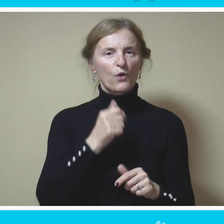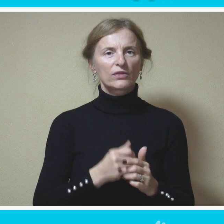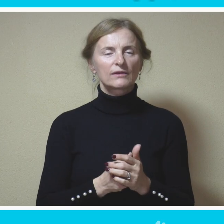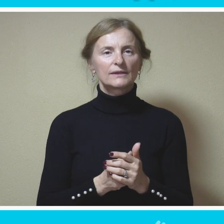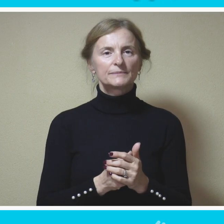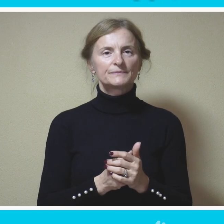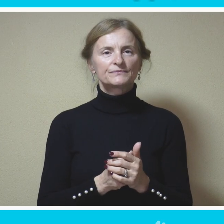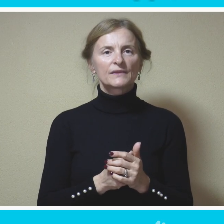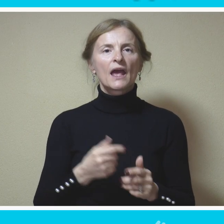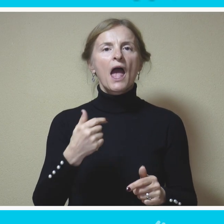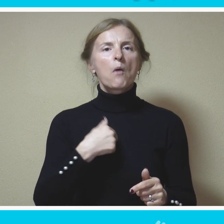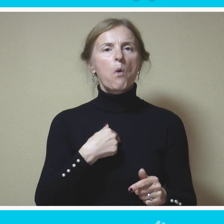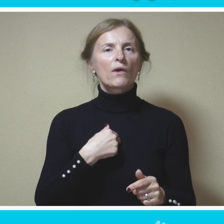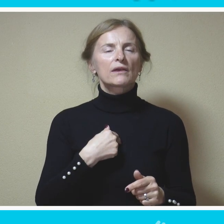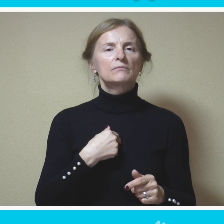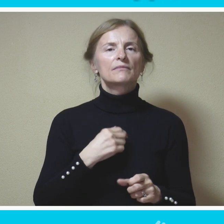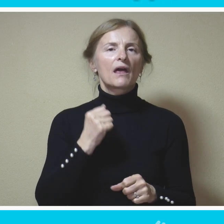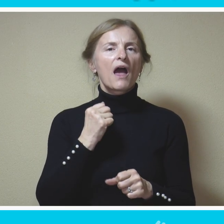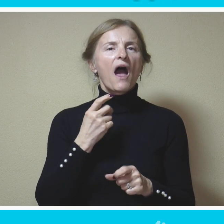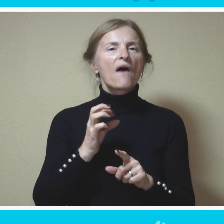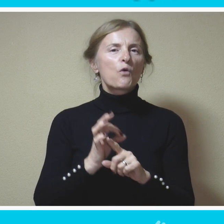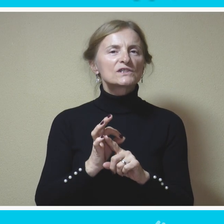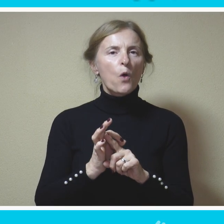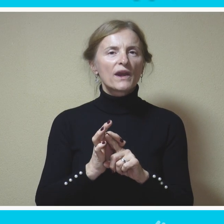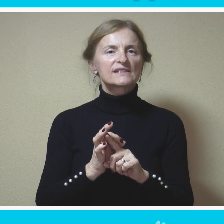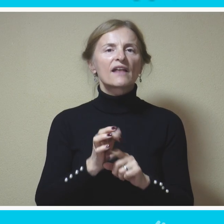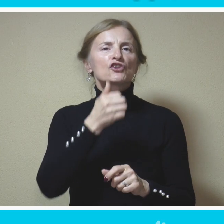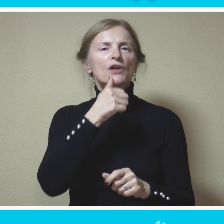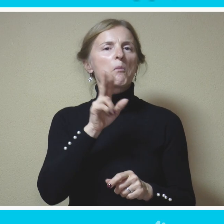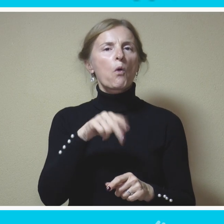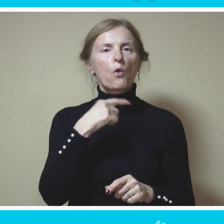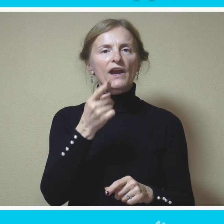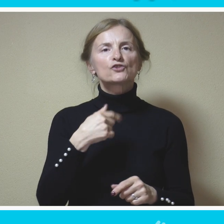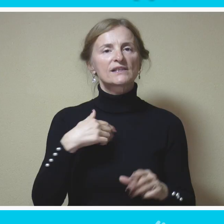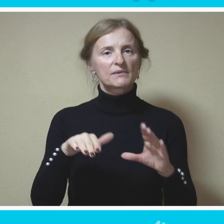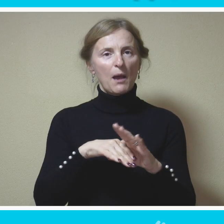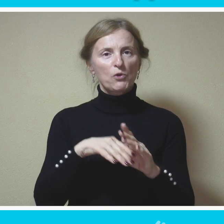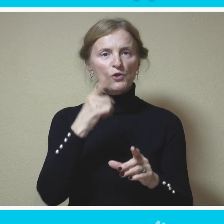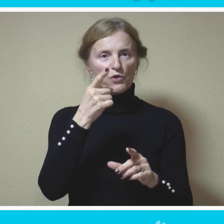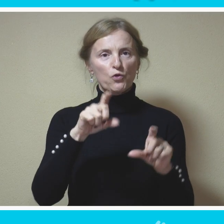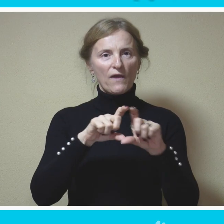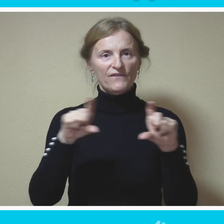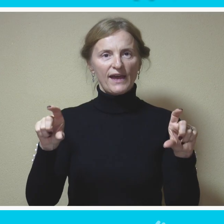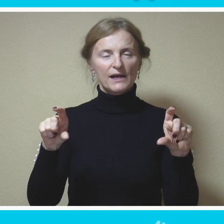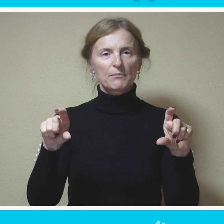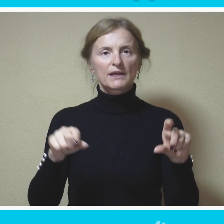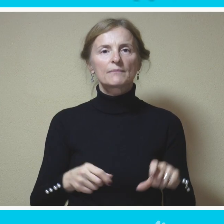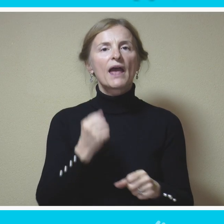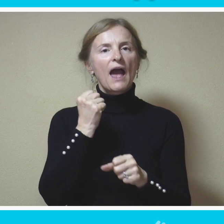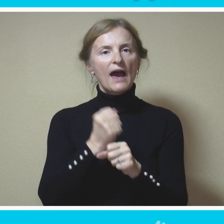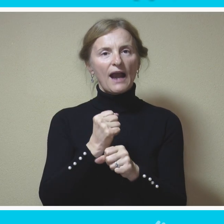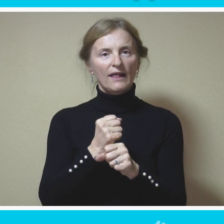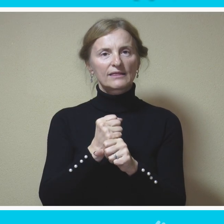dobar narod. Moje funkcionisanje, pa sad, šta bih mogao reći, zaposlen sam u jednoj